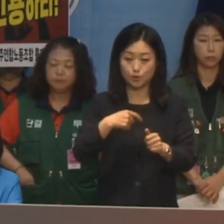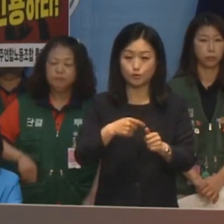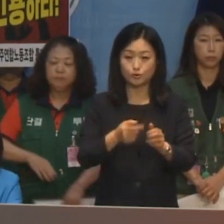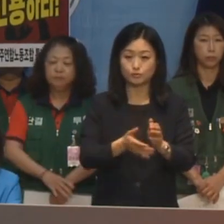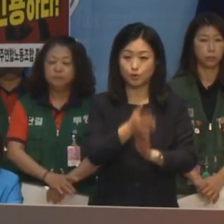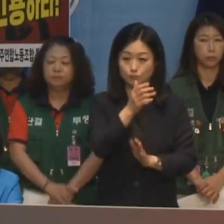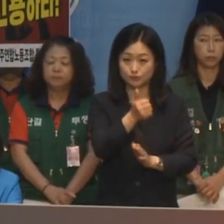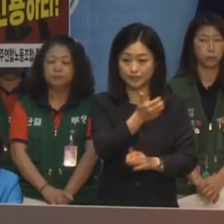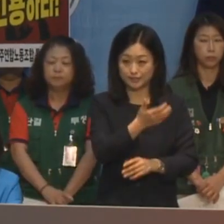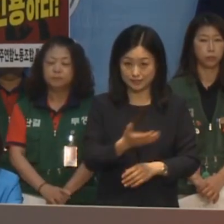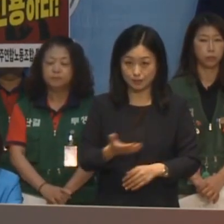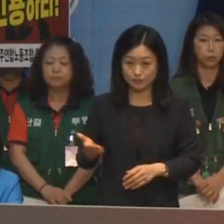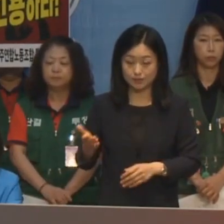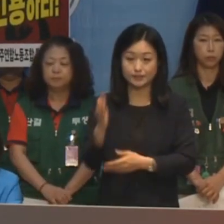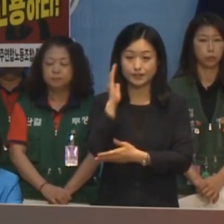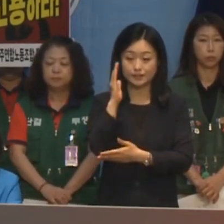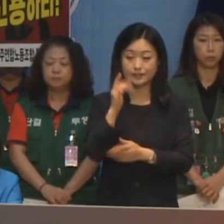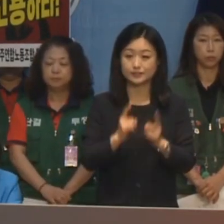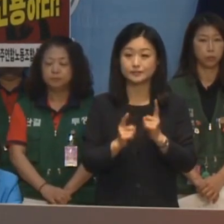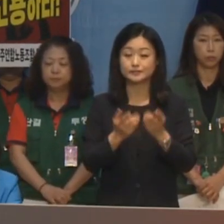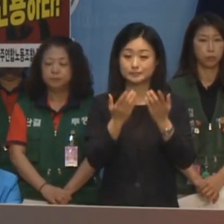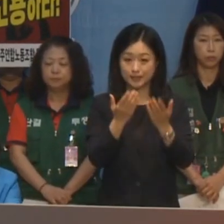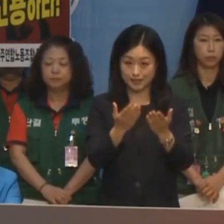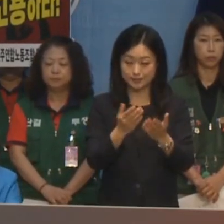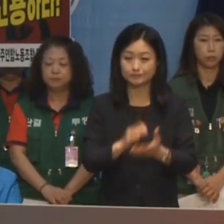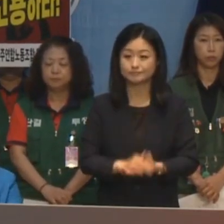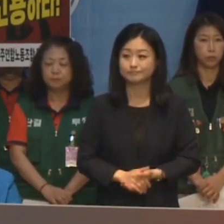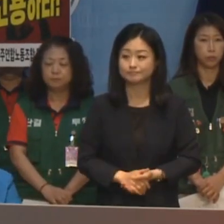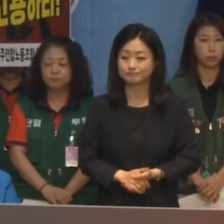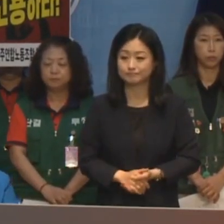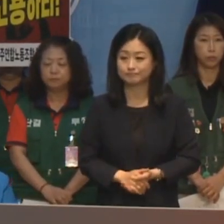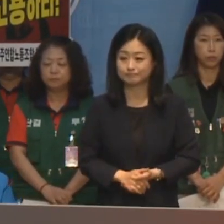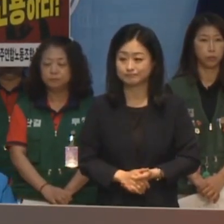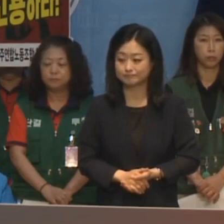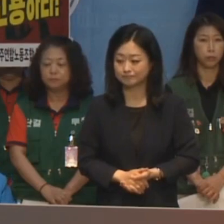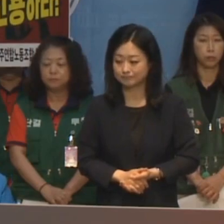정책교육선전실장께서 해주시겠습니다. 고맙습니다.